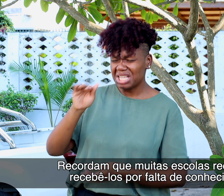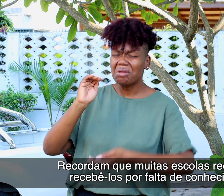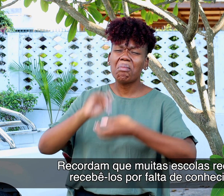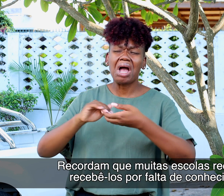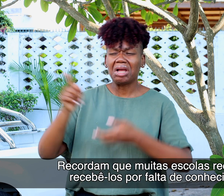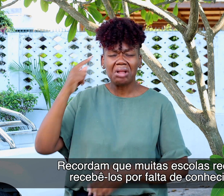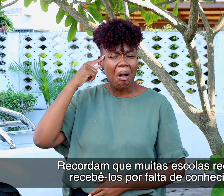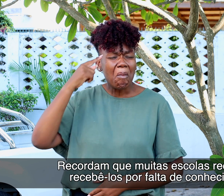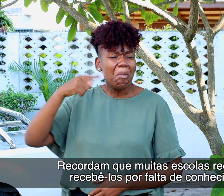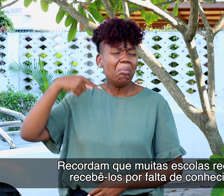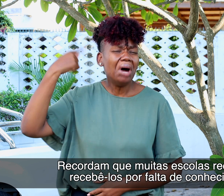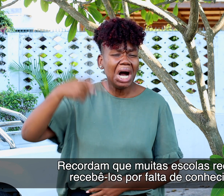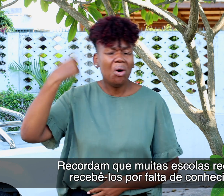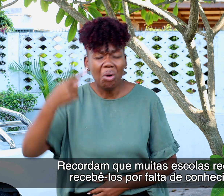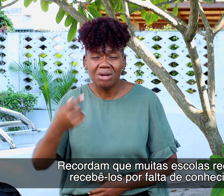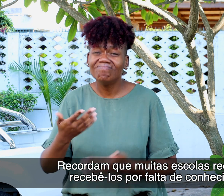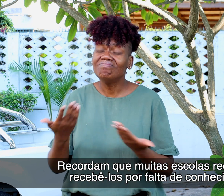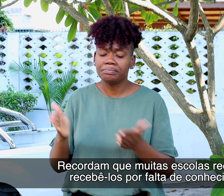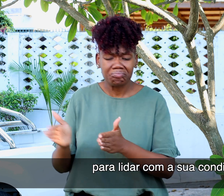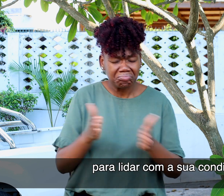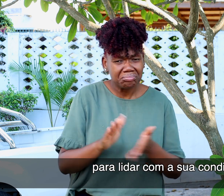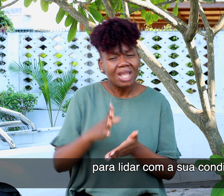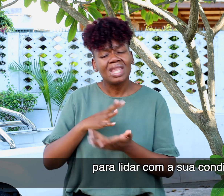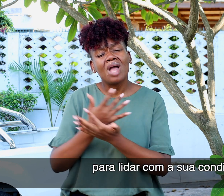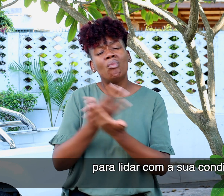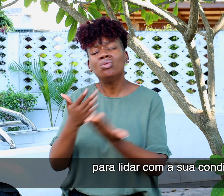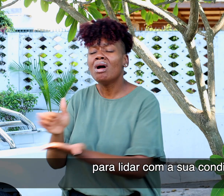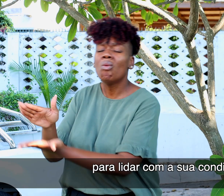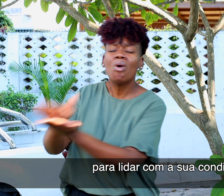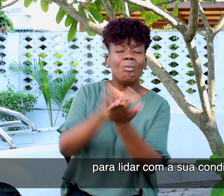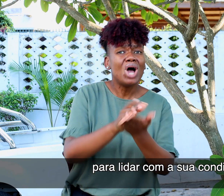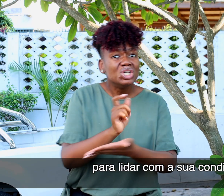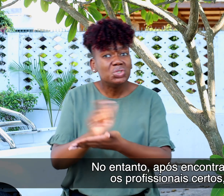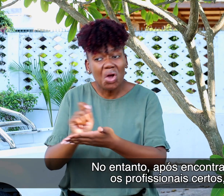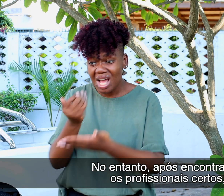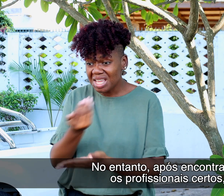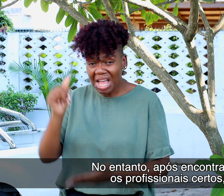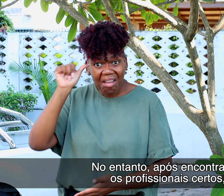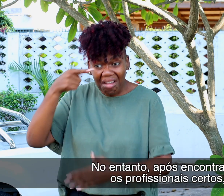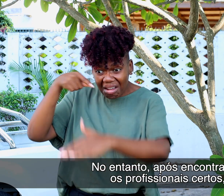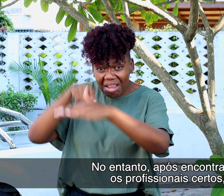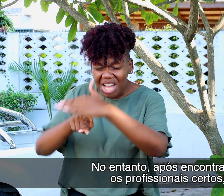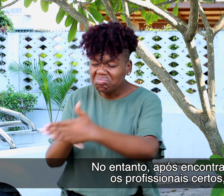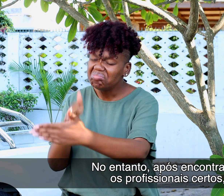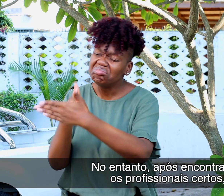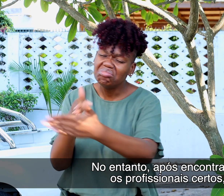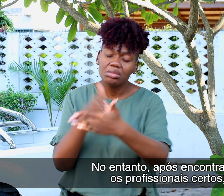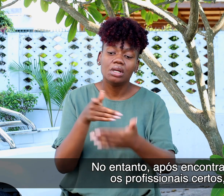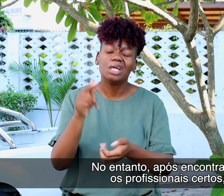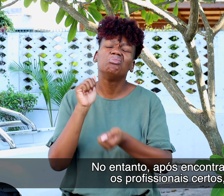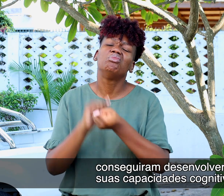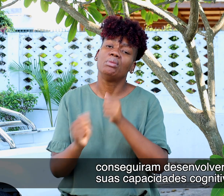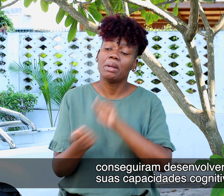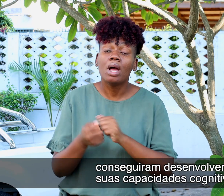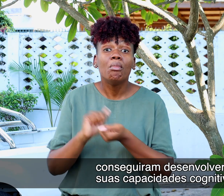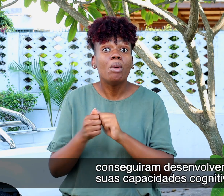escolas recusavam recebê-los por falta de conhecimento para lidar com a sua condição. No entanto, após encontrarem os profissionais